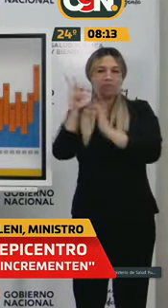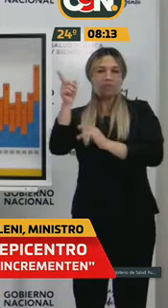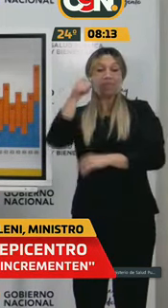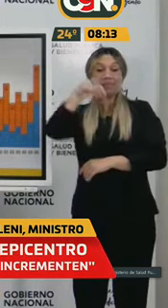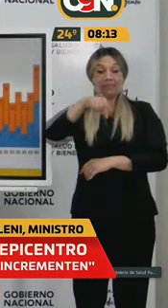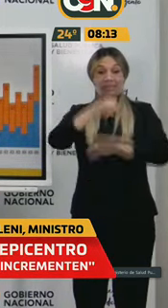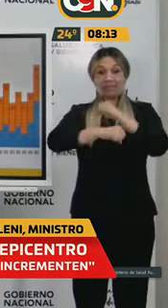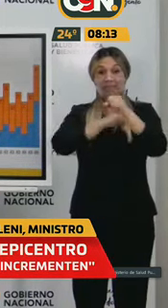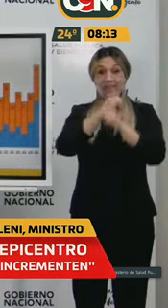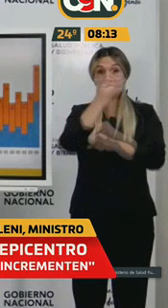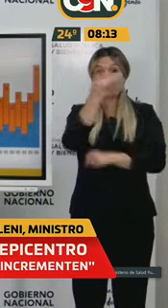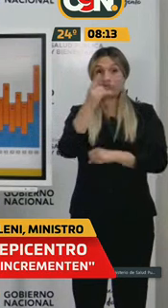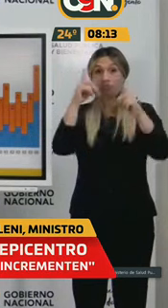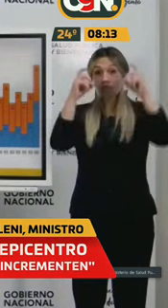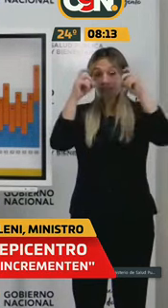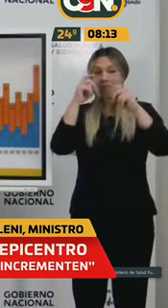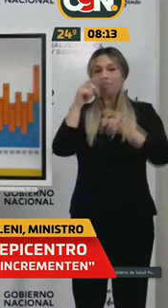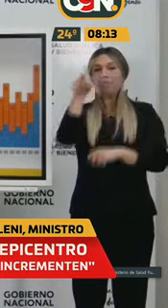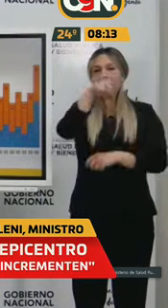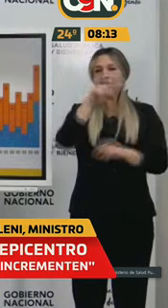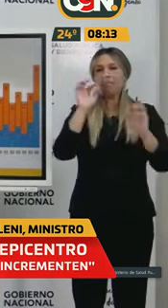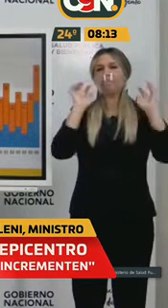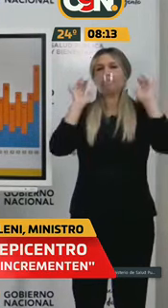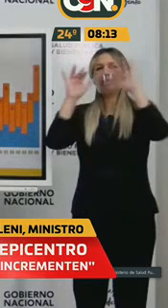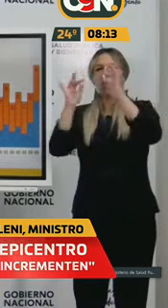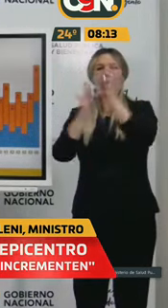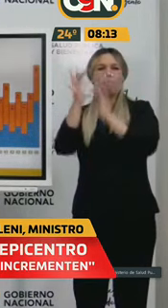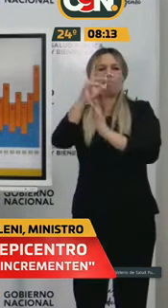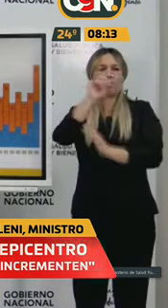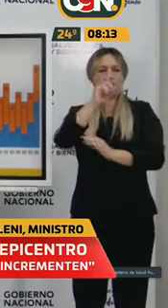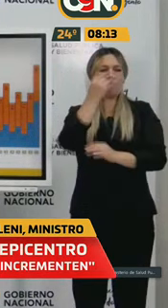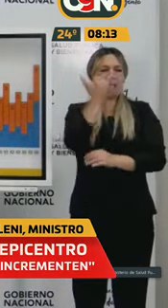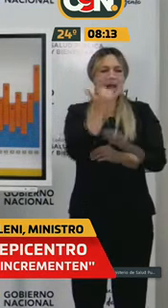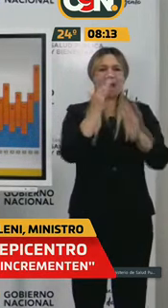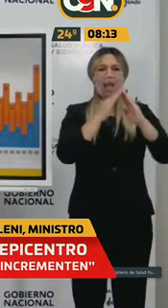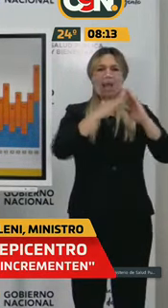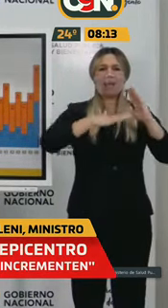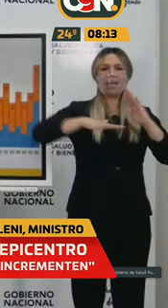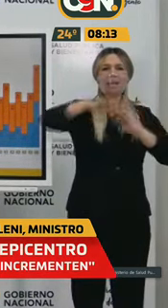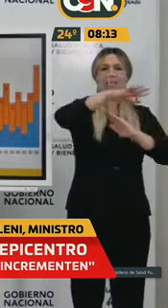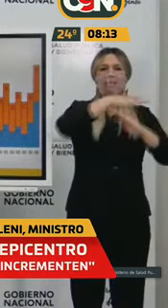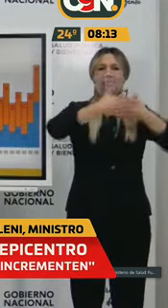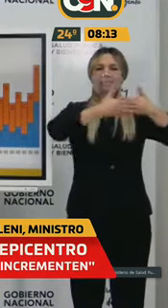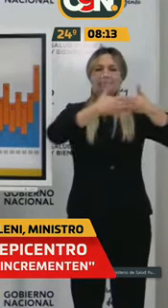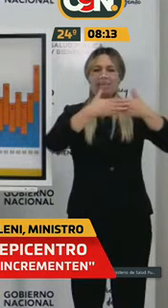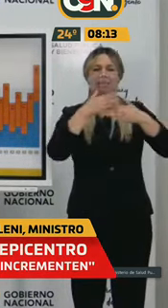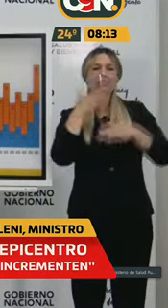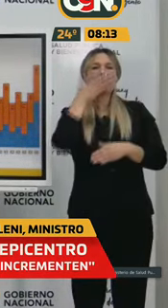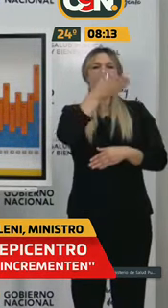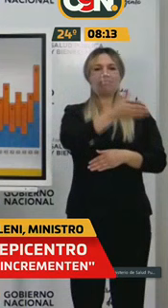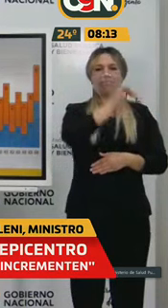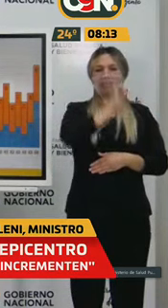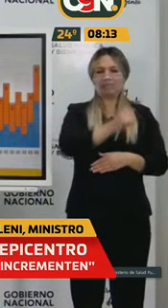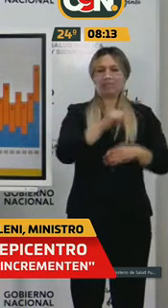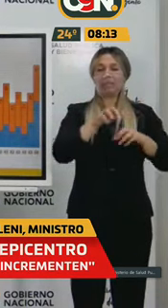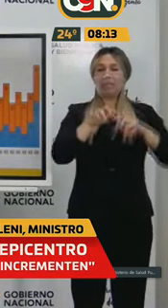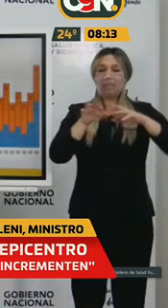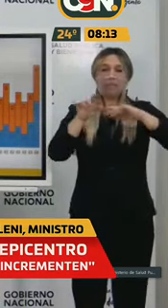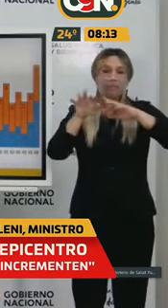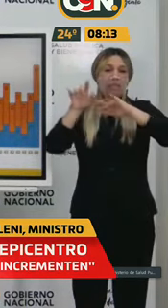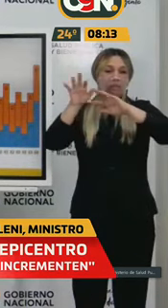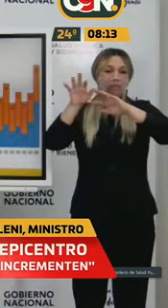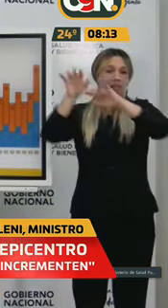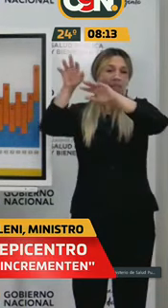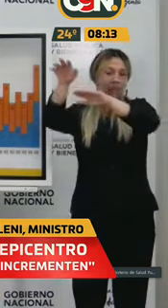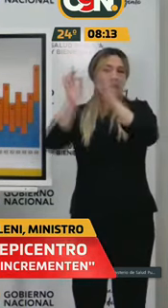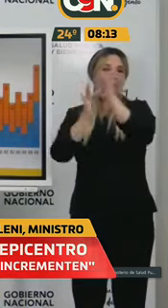fiestas marianas en nuestras comunidades, desde nuestras casas de distintas plataformas, no ir de peregrinación y